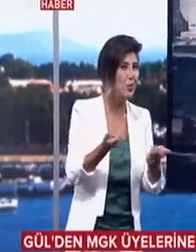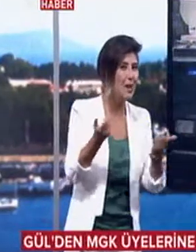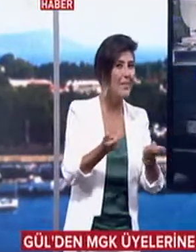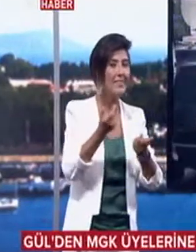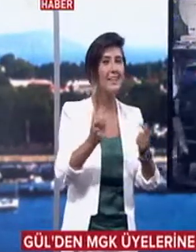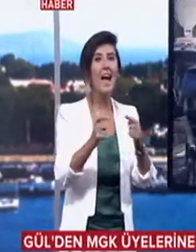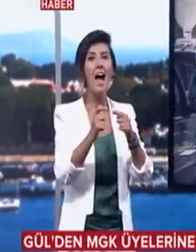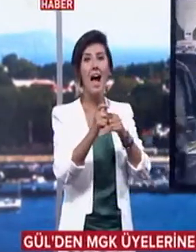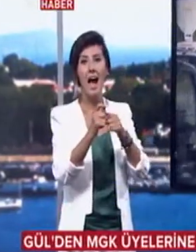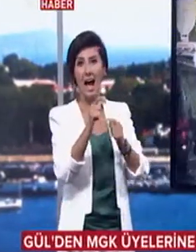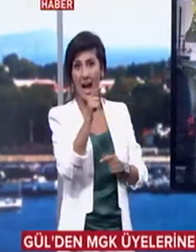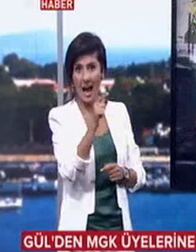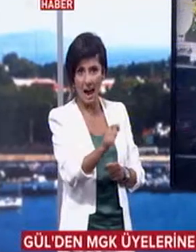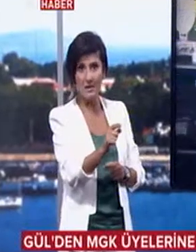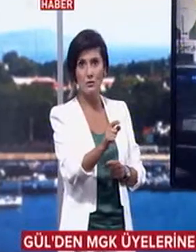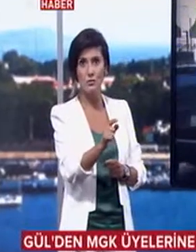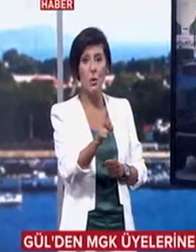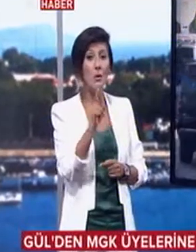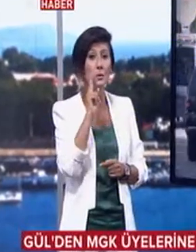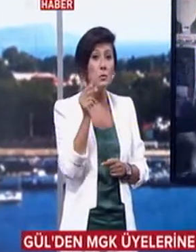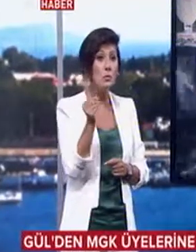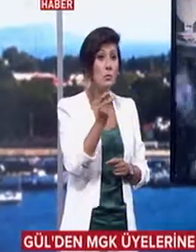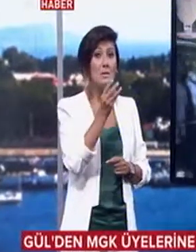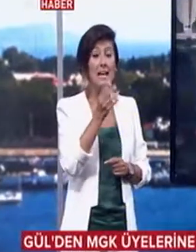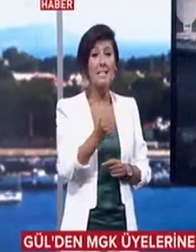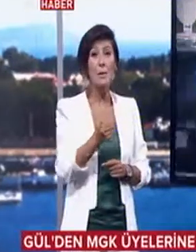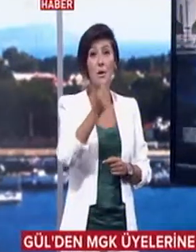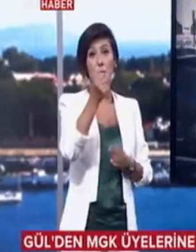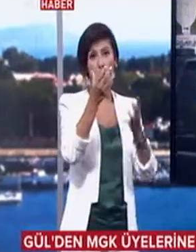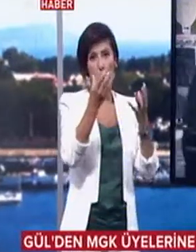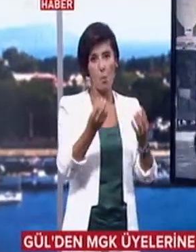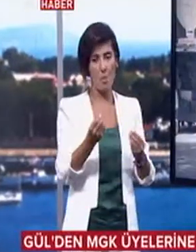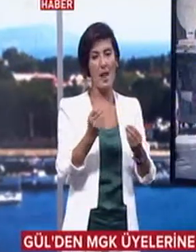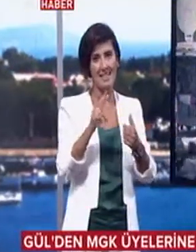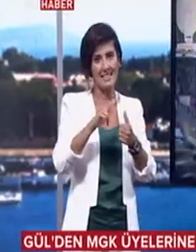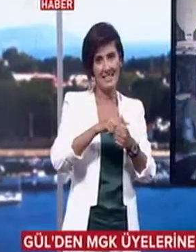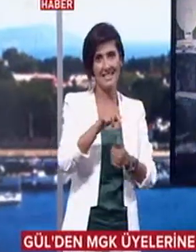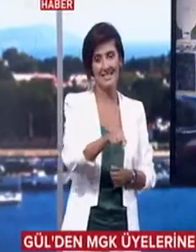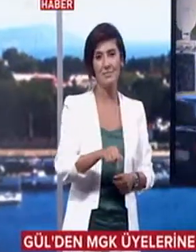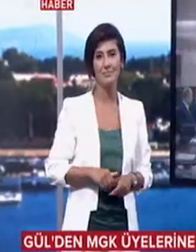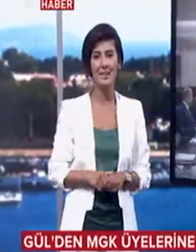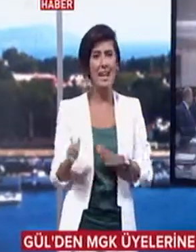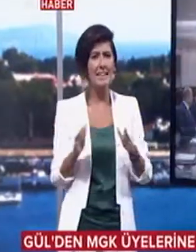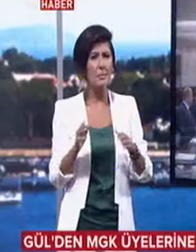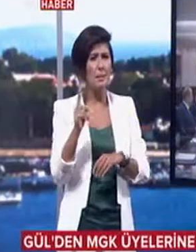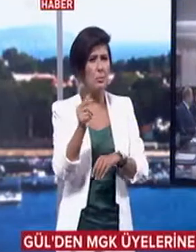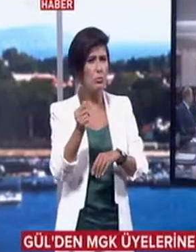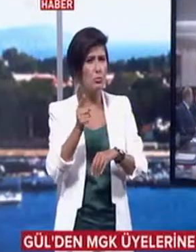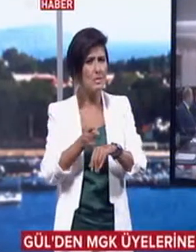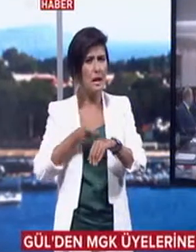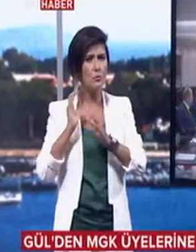başkanlık ettiği toplantıya Başbakan Recep Tayyip Erdoğan da son kez başbakan olarak katıldı.